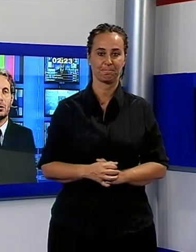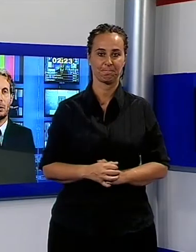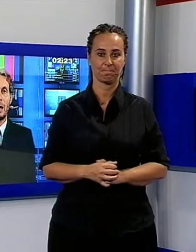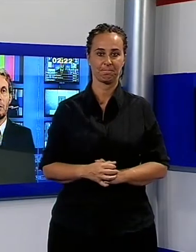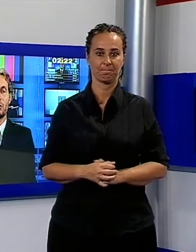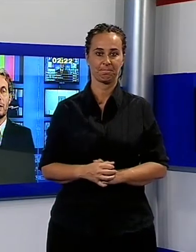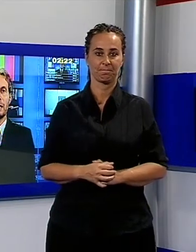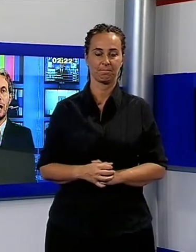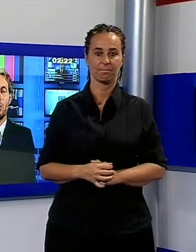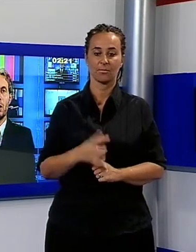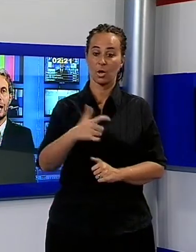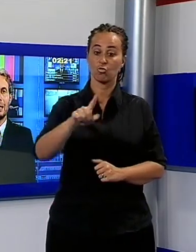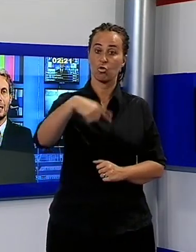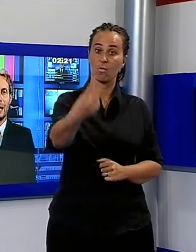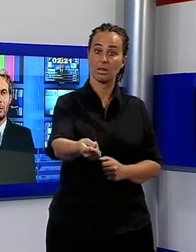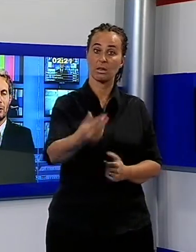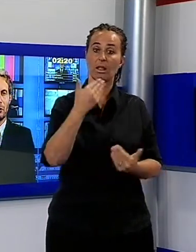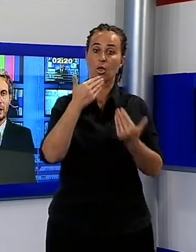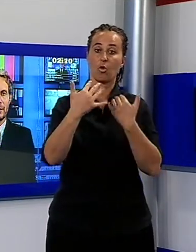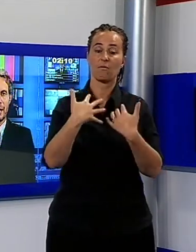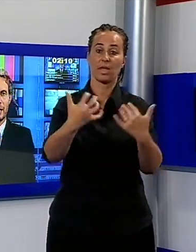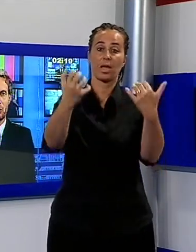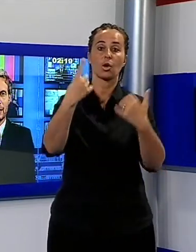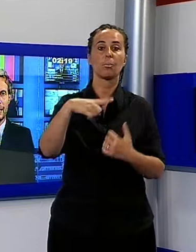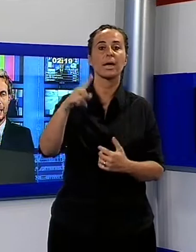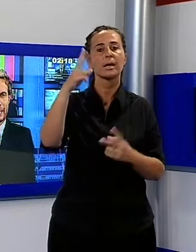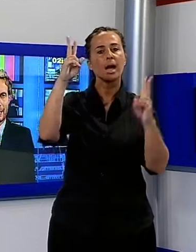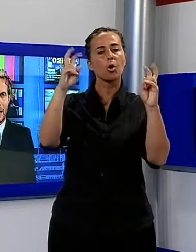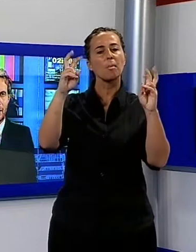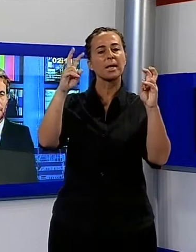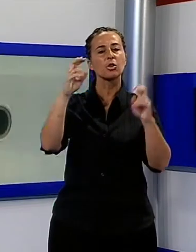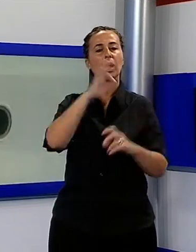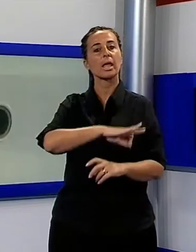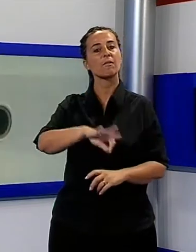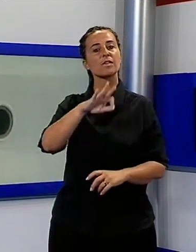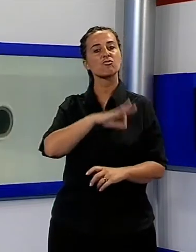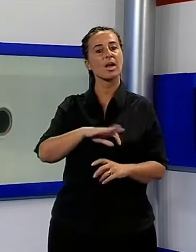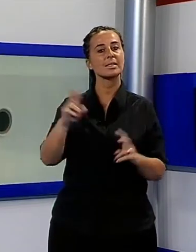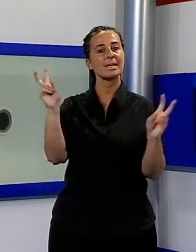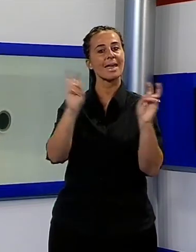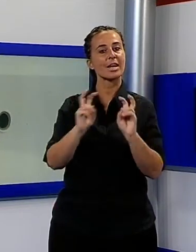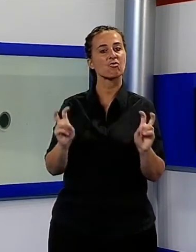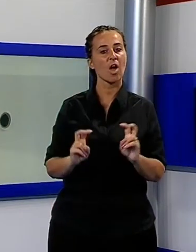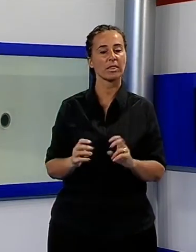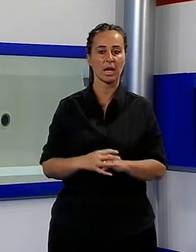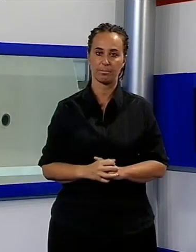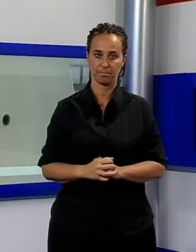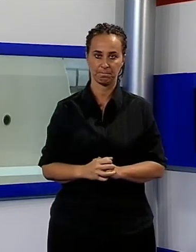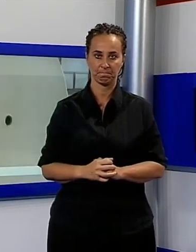programma giovedì a Lucca dedicato all'efficienza energetica nelle cartiere. L'energia rappresenta oggi più che mai un